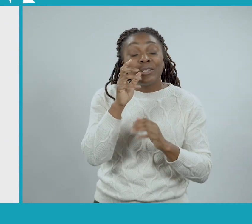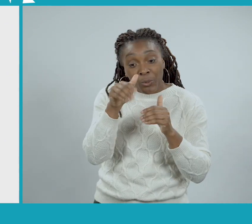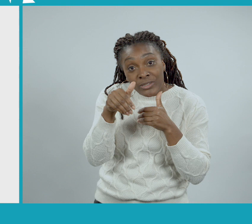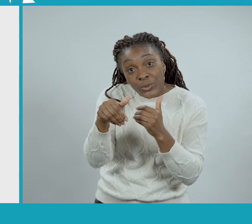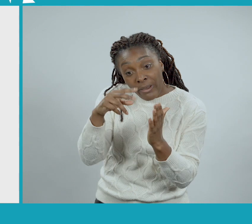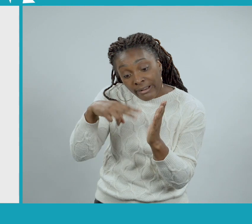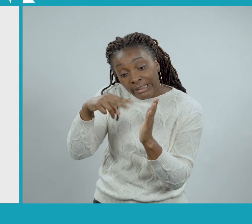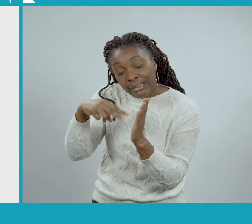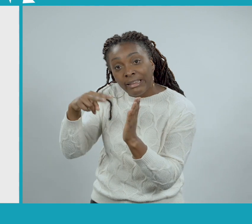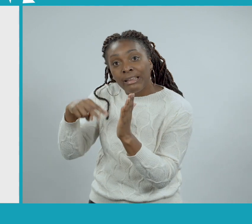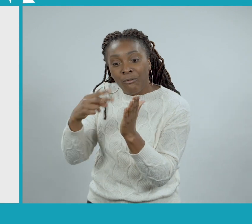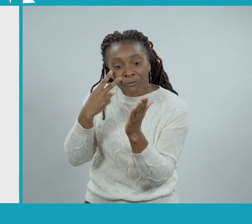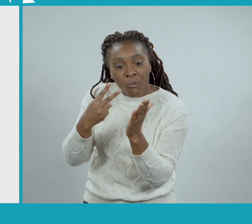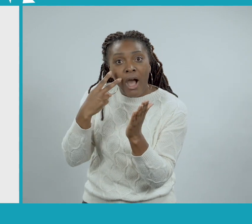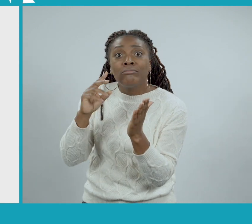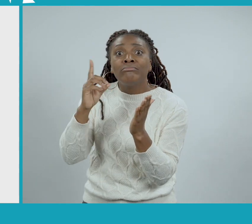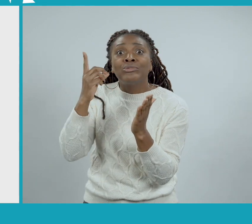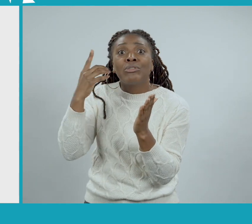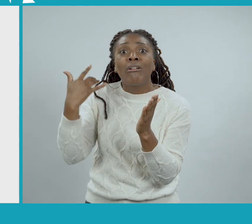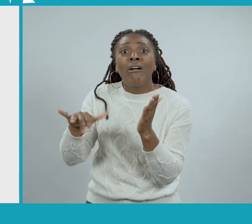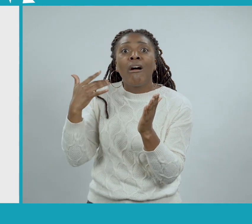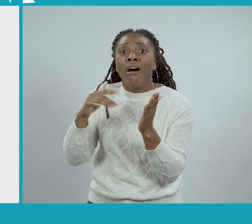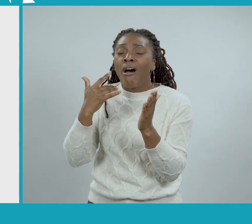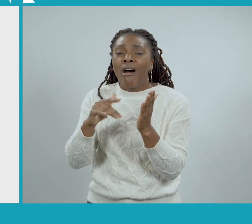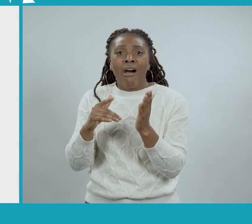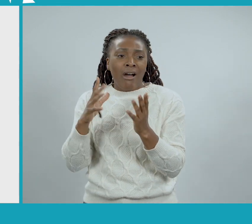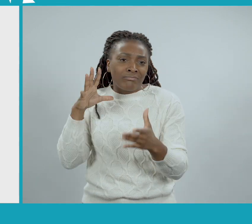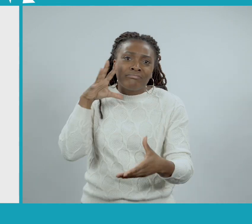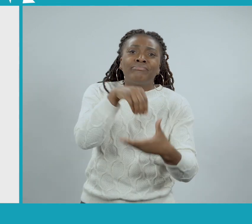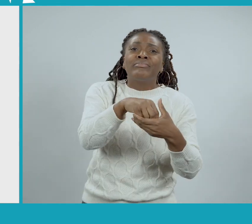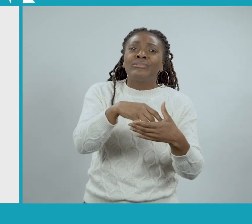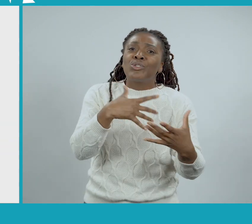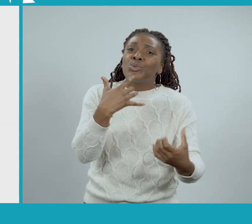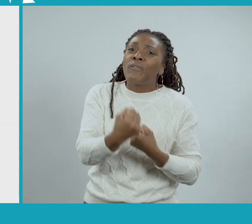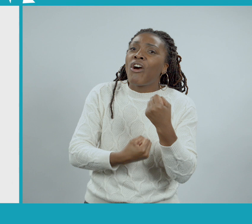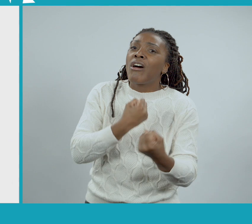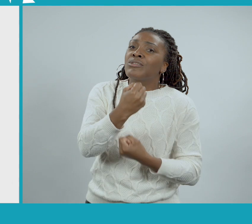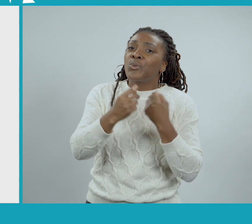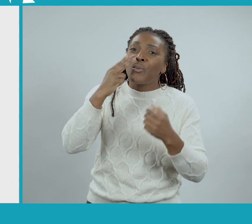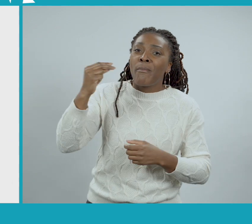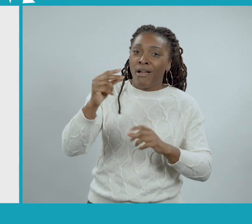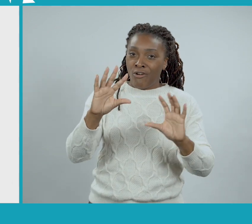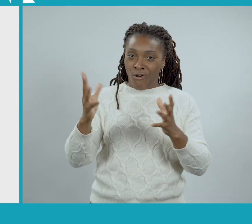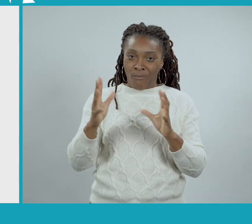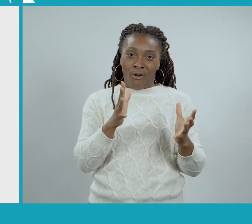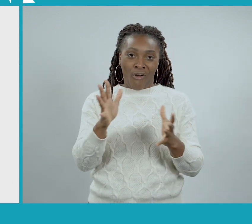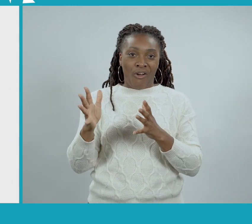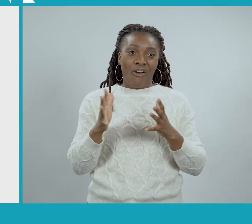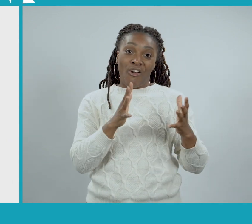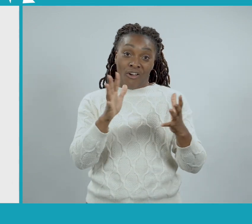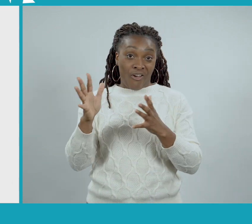Ésaïe, on se rend compte que Dieu va le faire en s'invitant dans la souffrance de l'humanité, ce